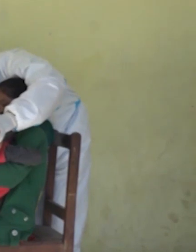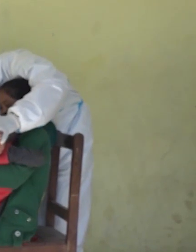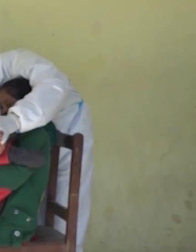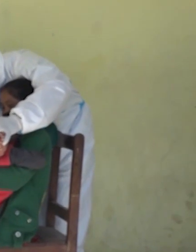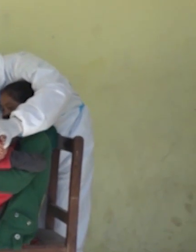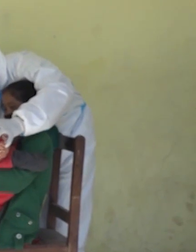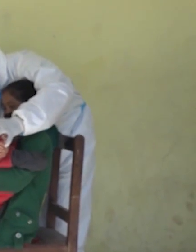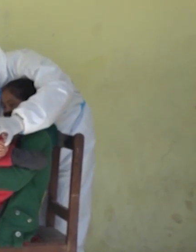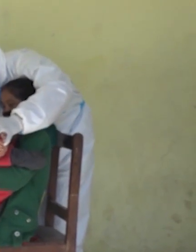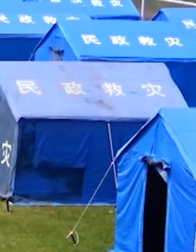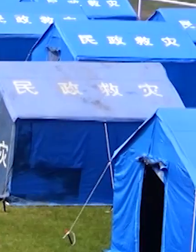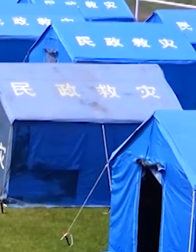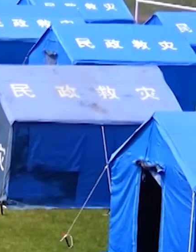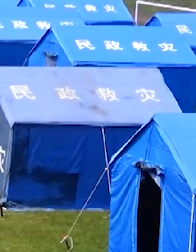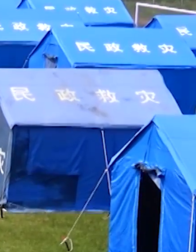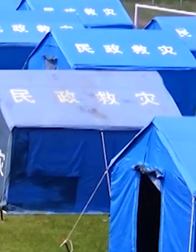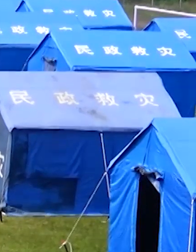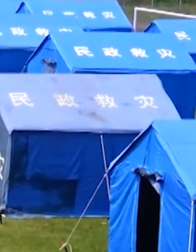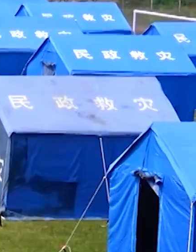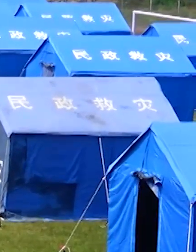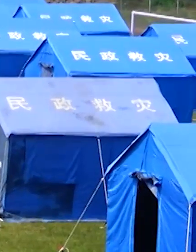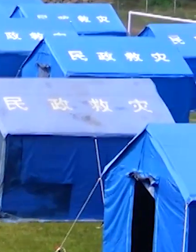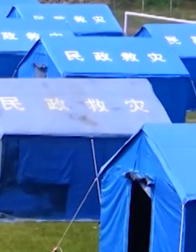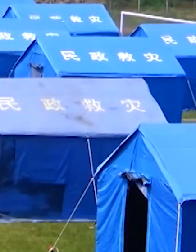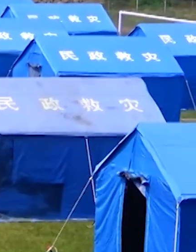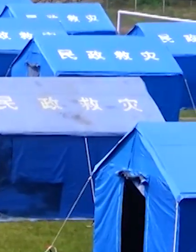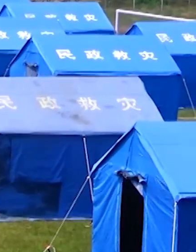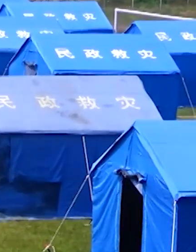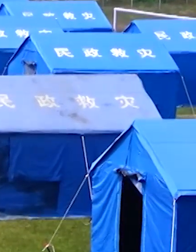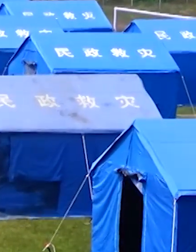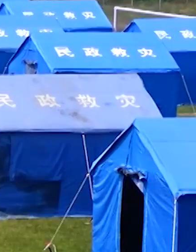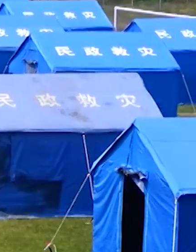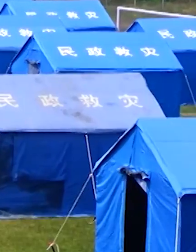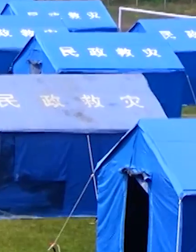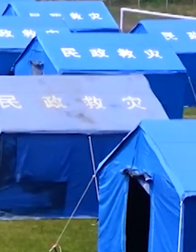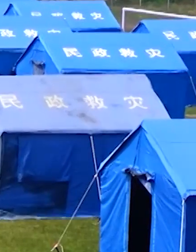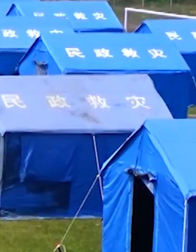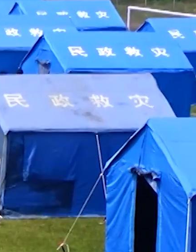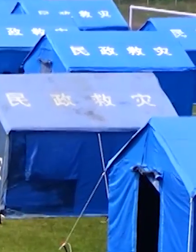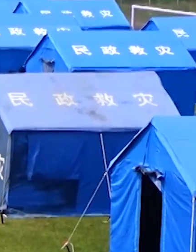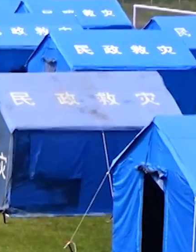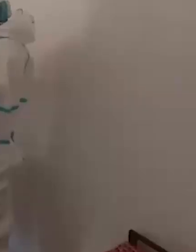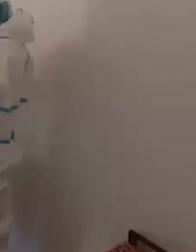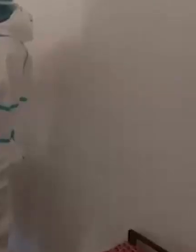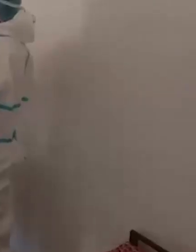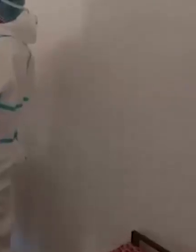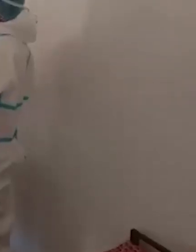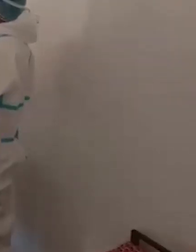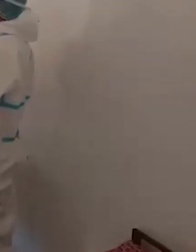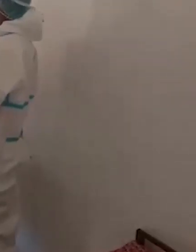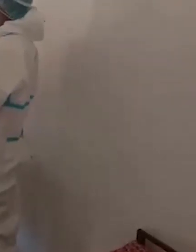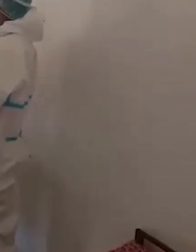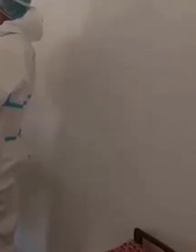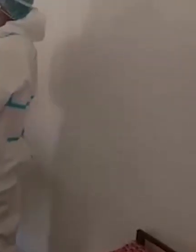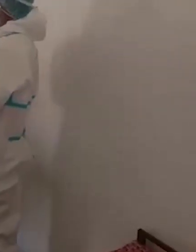परीक्षण सुरु हुने बताएको छ। मन्त्रालयले दिएको जानकारी अनुसार अहिलेसम्म देशभर 8,082 क्वारेन्टाइनमा रहेको र क्वारेन्टाइनमा